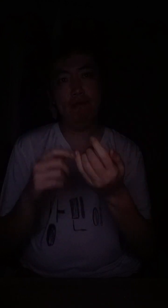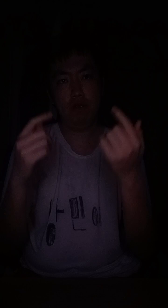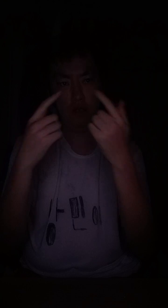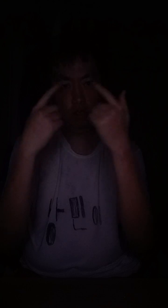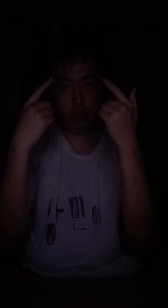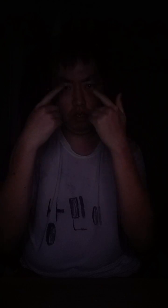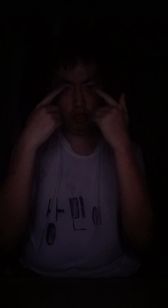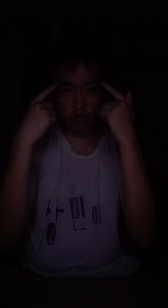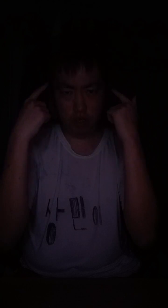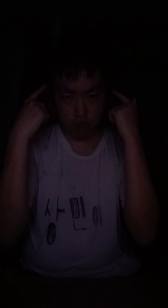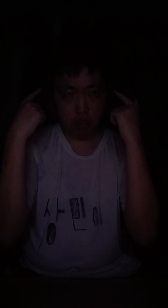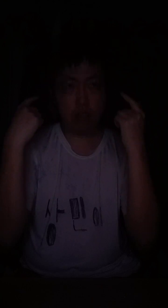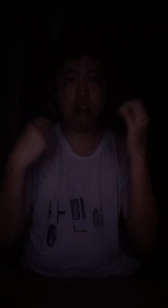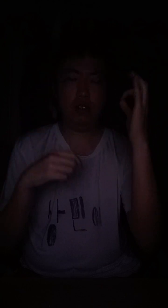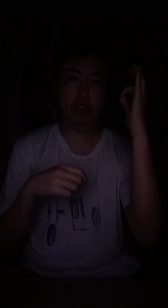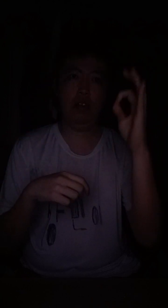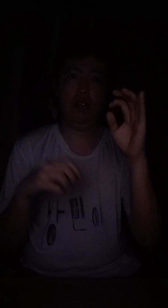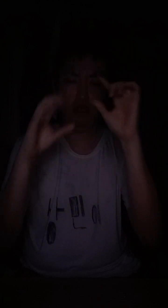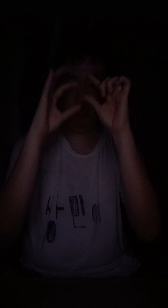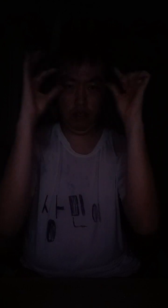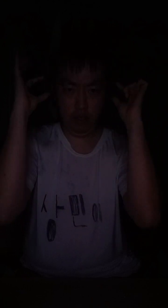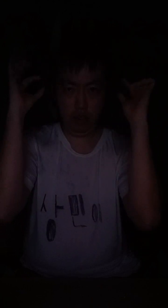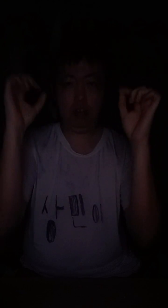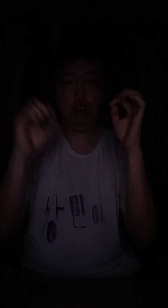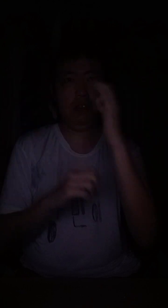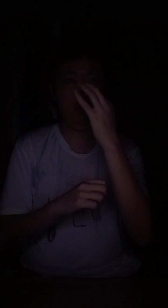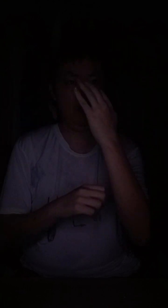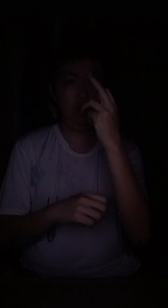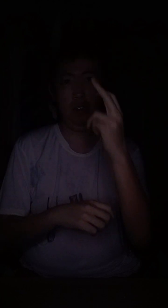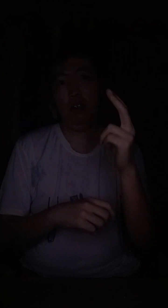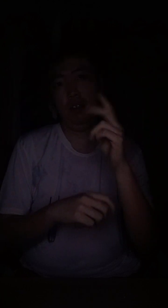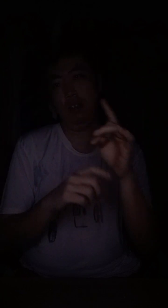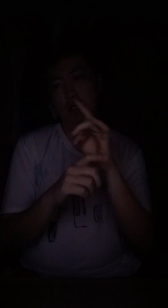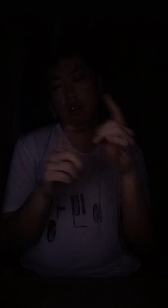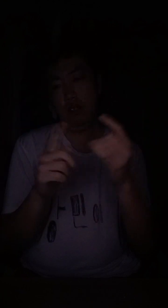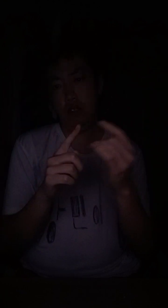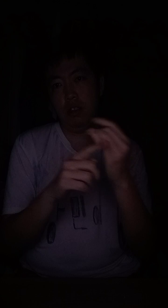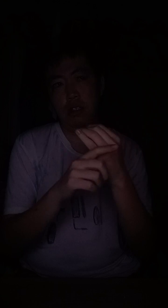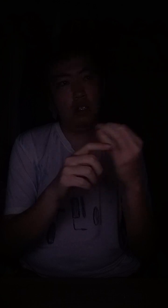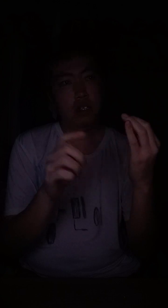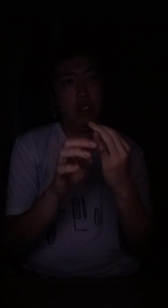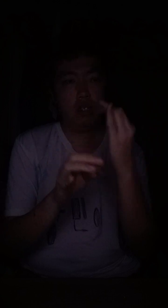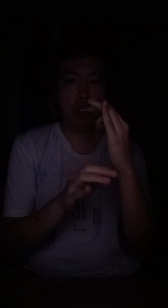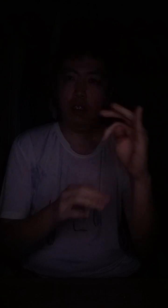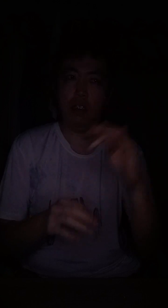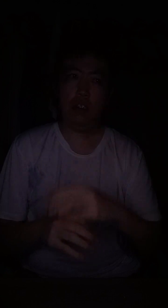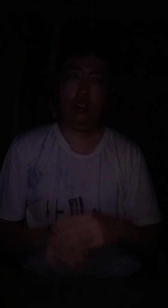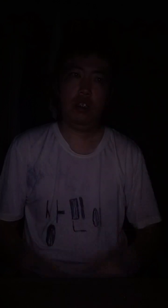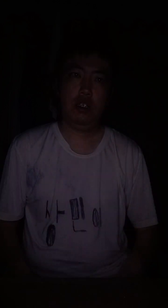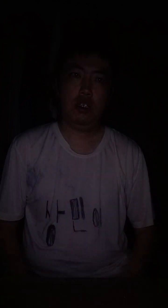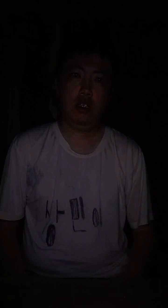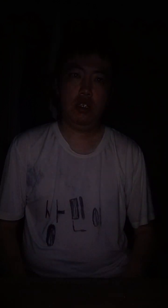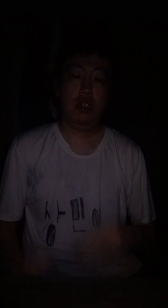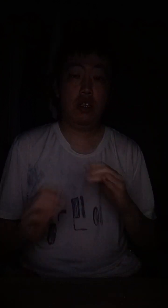남성의 안경에서 몰카가 발견됩니다. 탐지기 렌즈가 몰카 렌즈를 포착한 겁니다. 경찰의